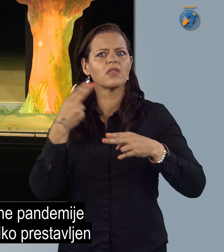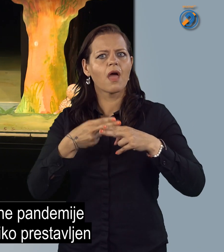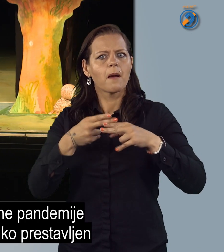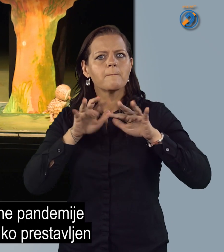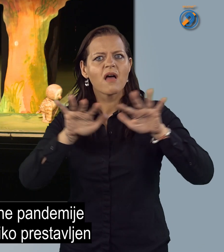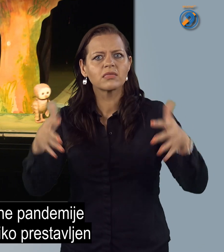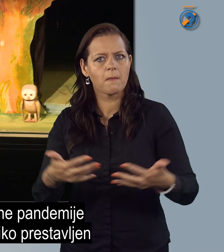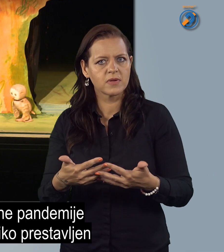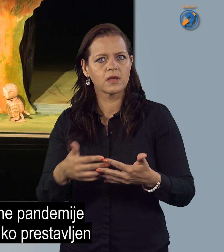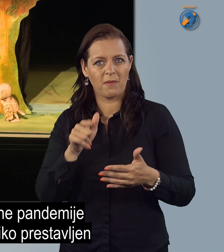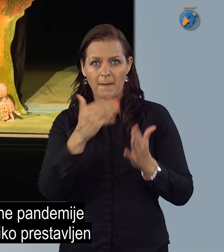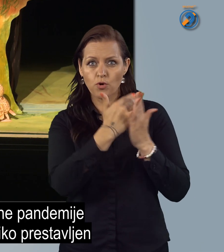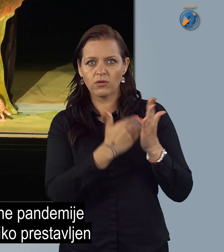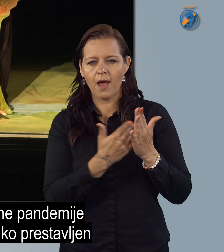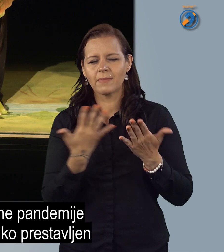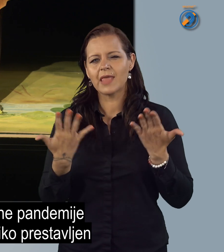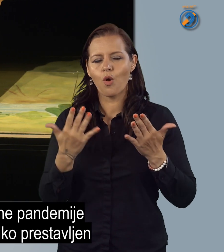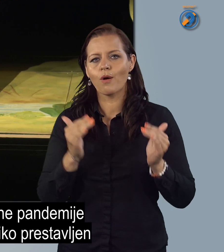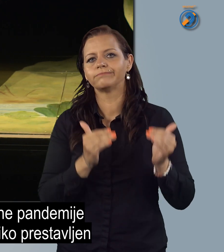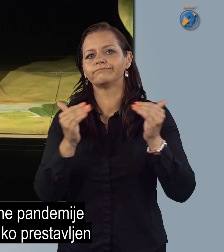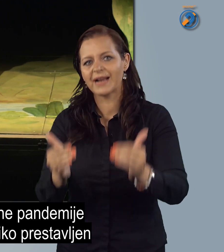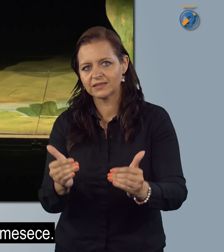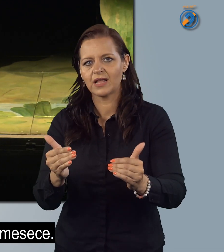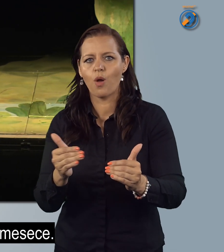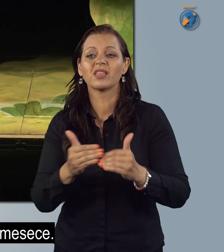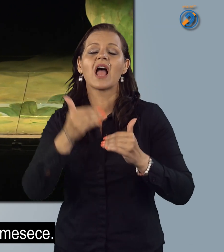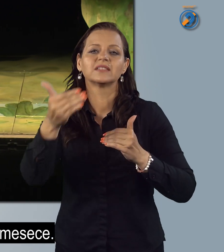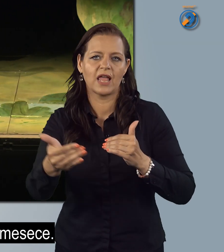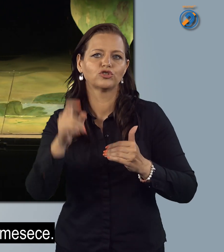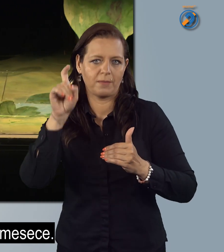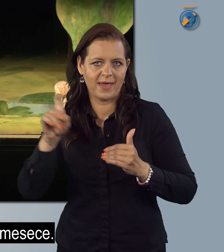pandemije je program nekoliko prestavljen v kasnejše mesece.